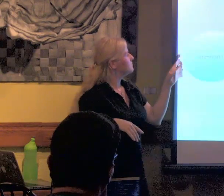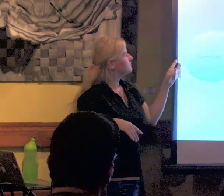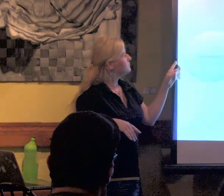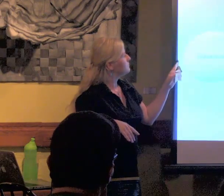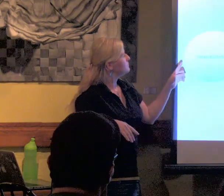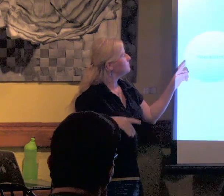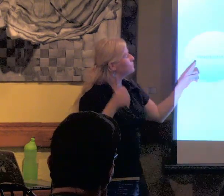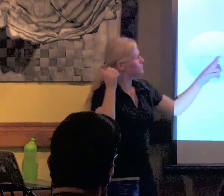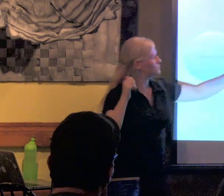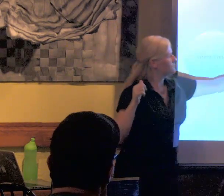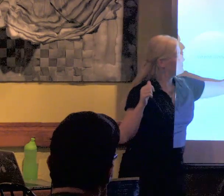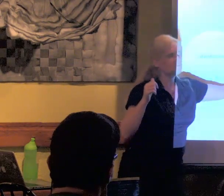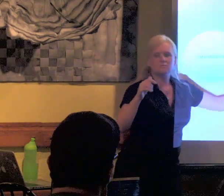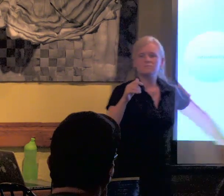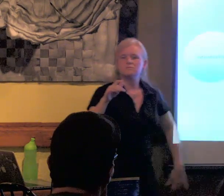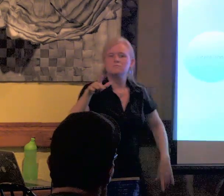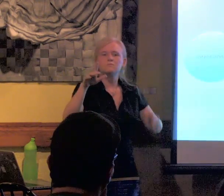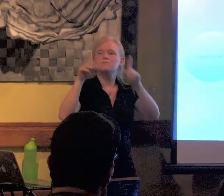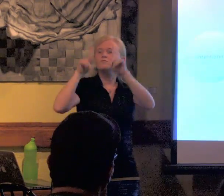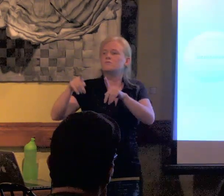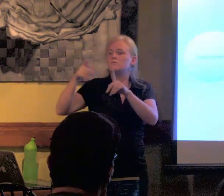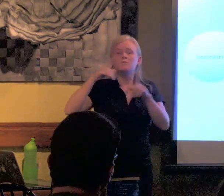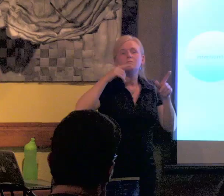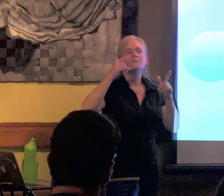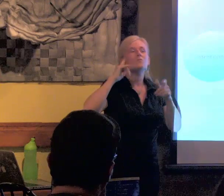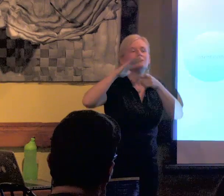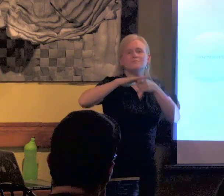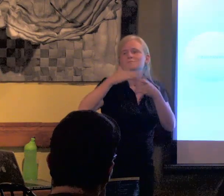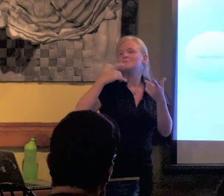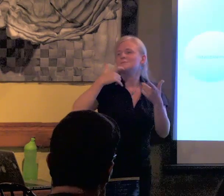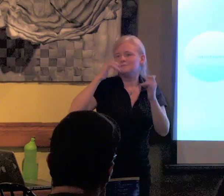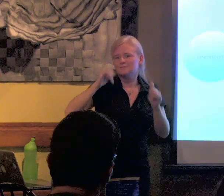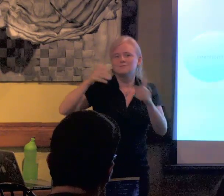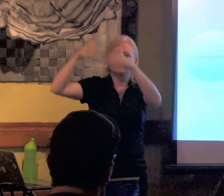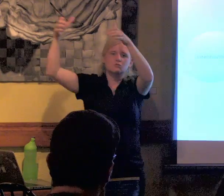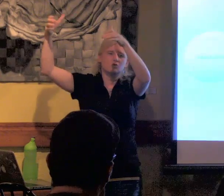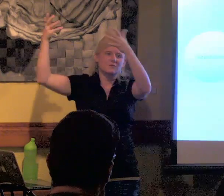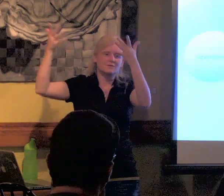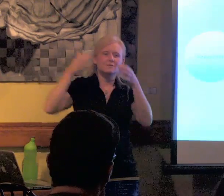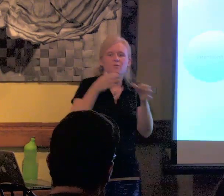l'inconscient. Lorsque... On va parler du conscient pour le moment.